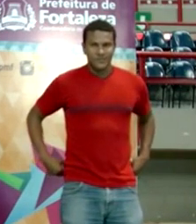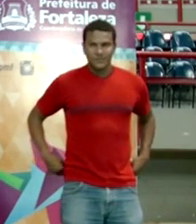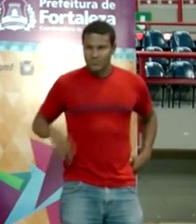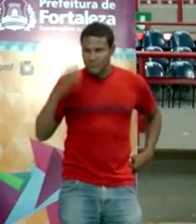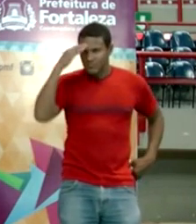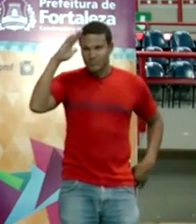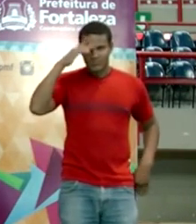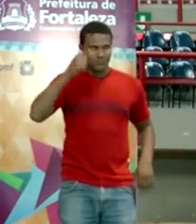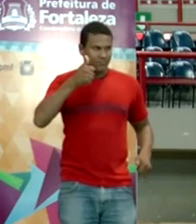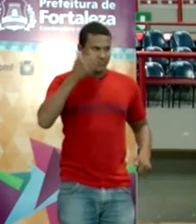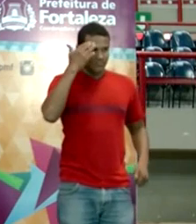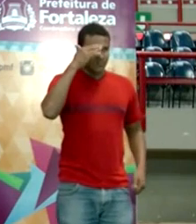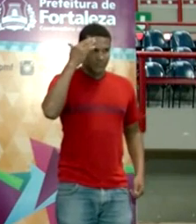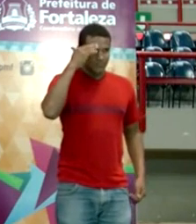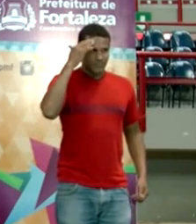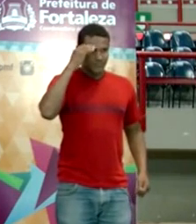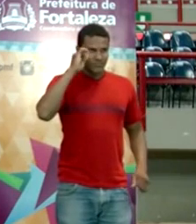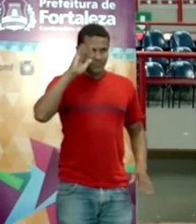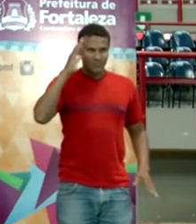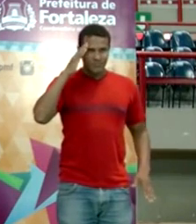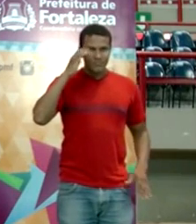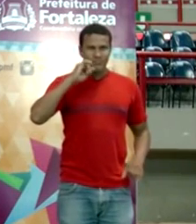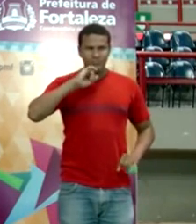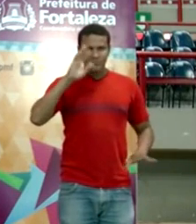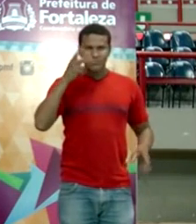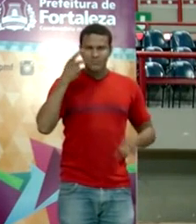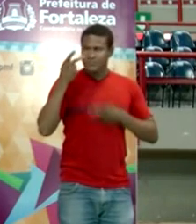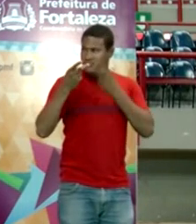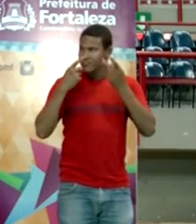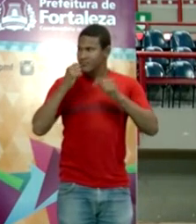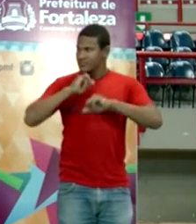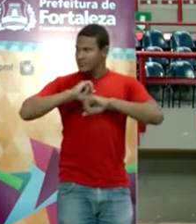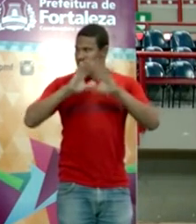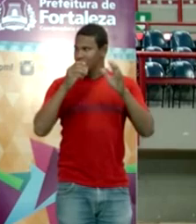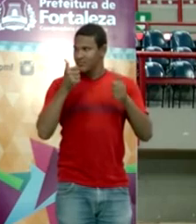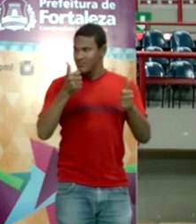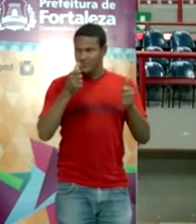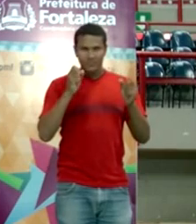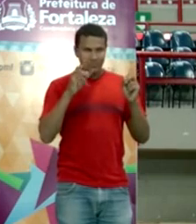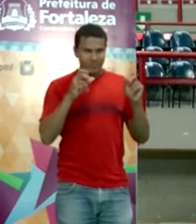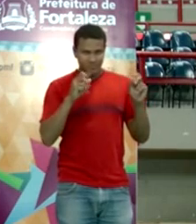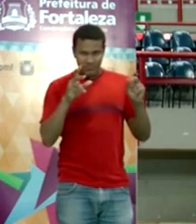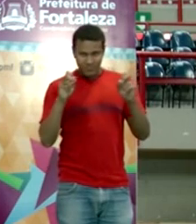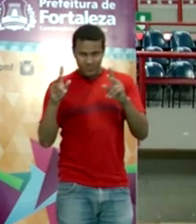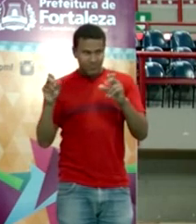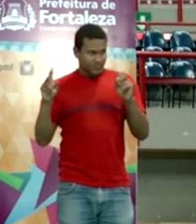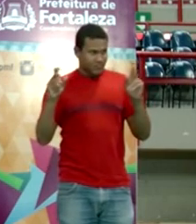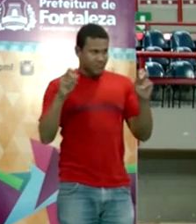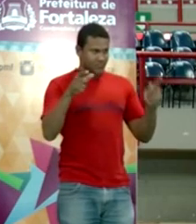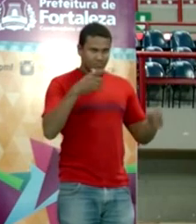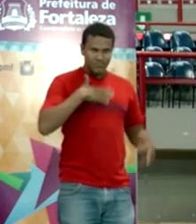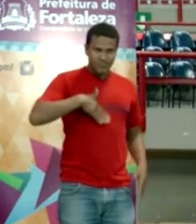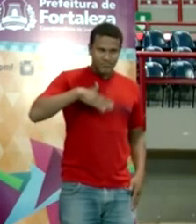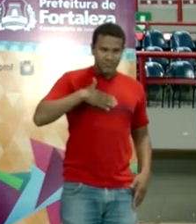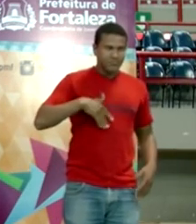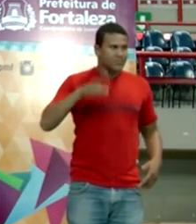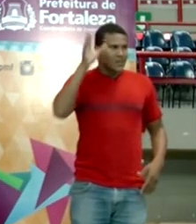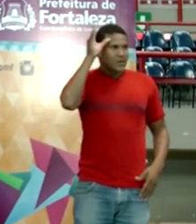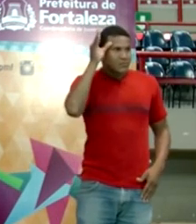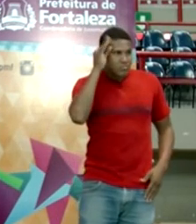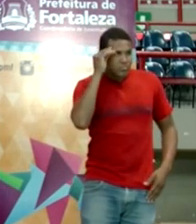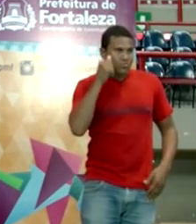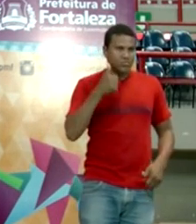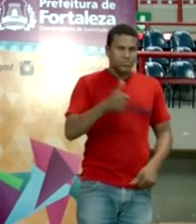Entenderam direitinho o que eu falei, não? Estou falando claramente, com vossas excelências, todos direitinho, confortáveis,